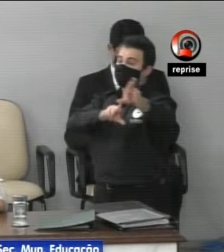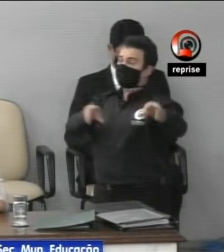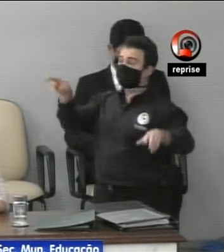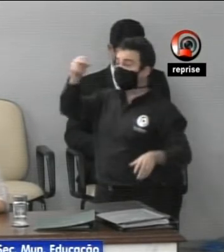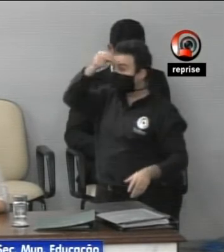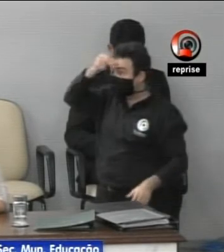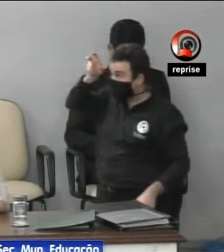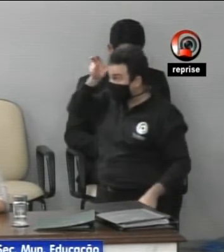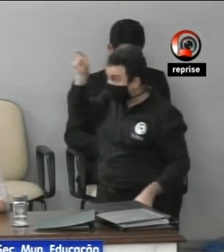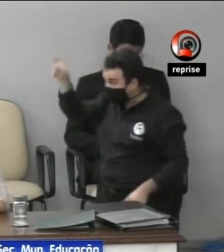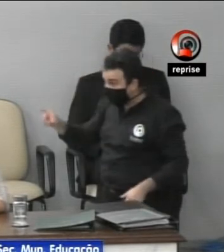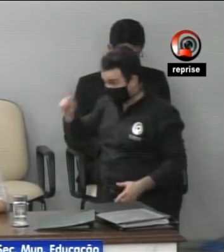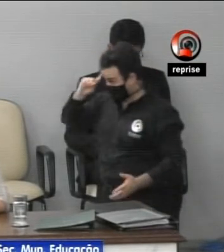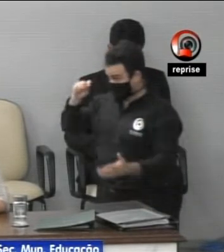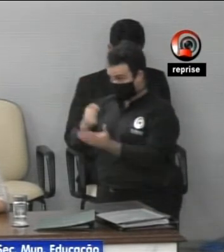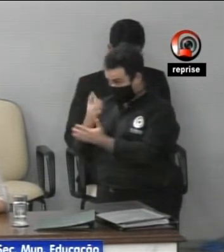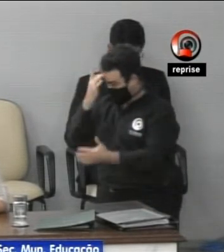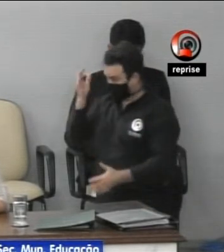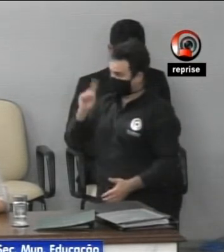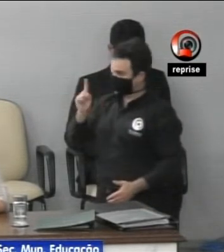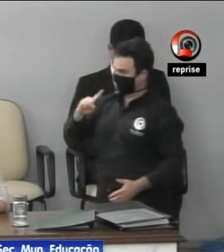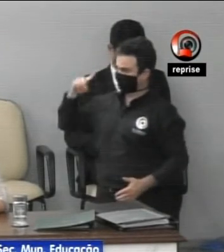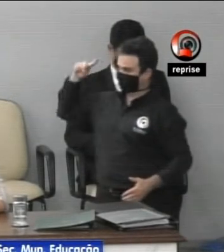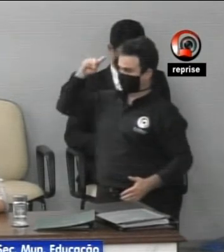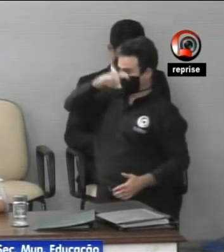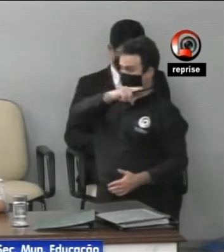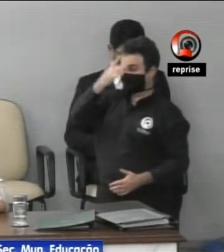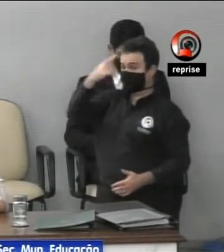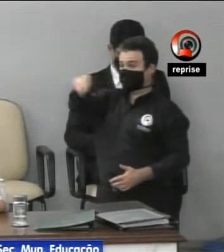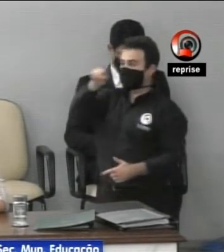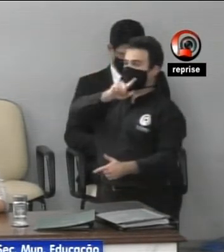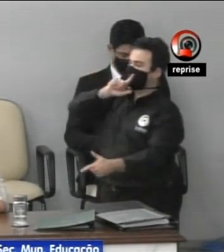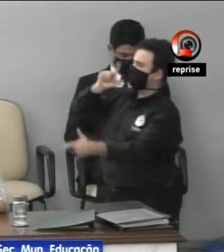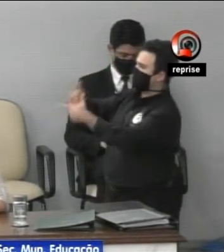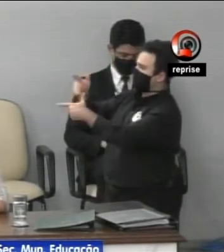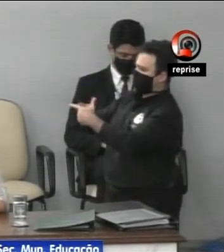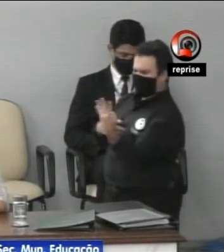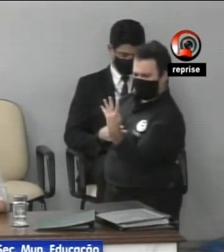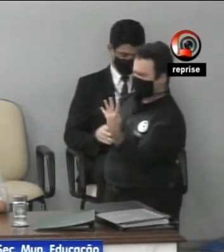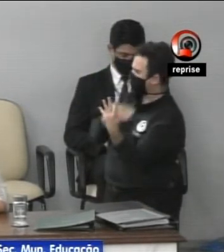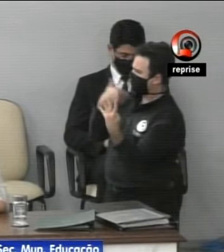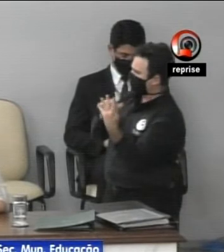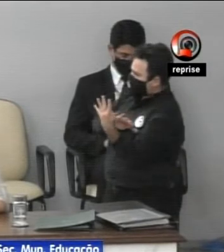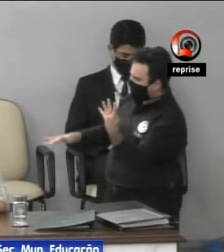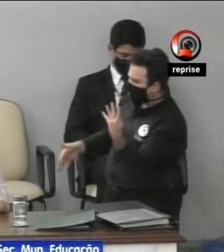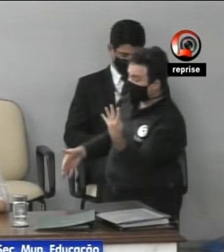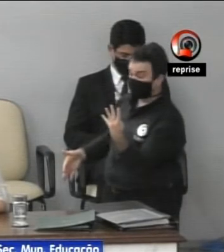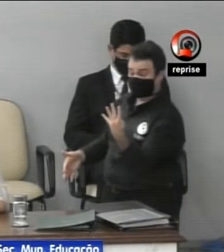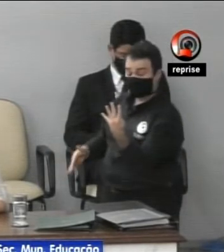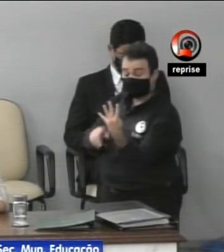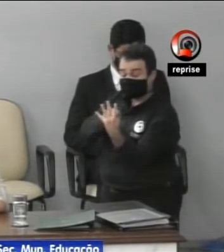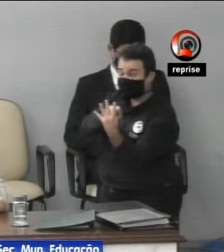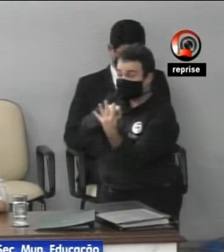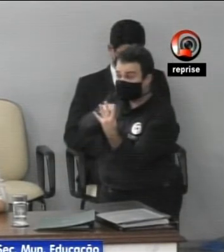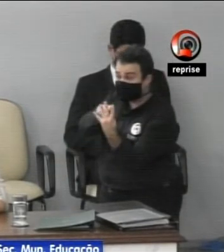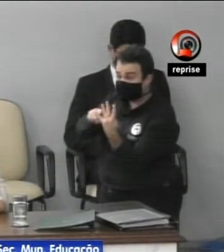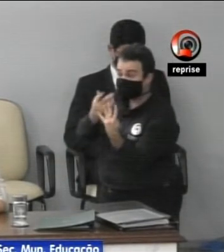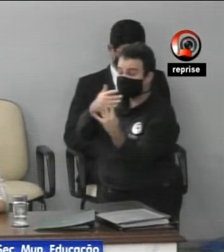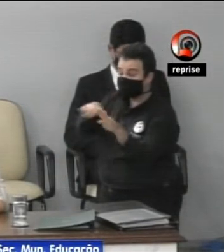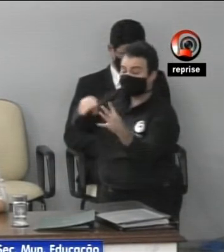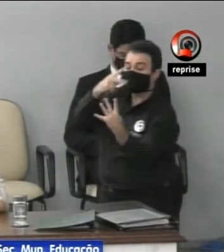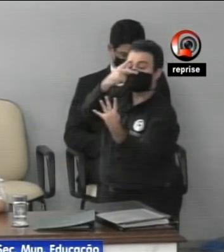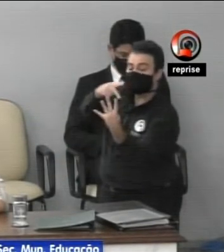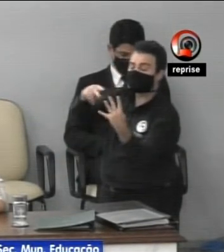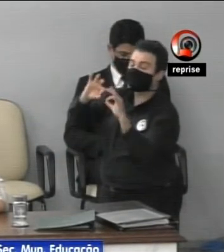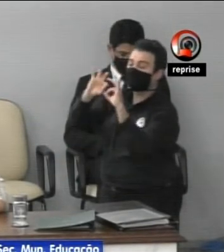difícil. Porque, às vezes, a pessoa fala assim, só 4 crianças morreram. Essas 4 crianças, ela tem família, ela